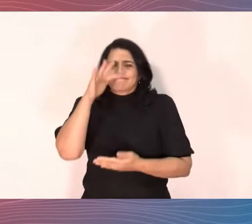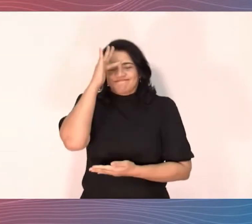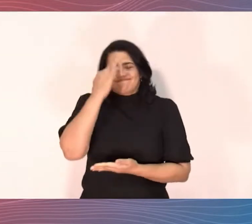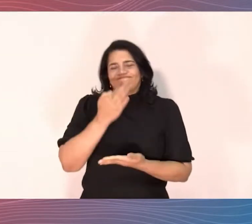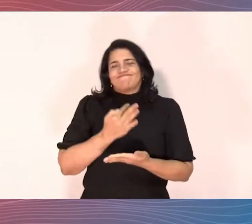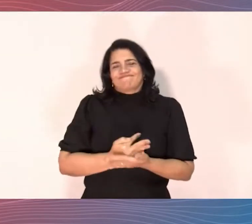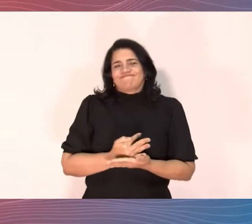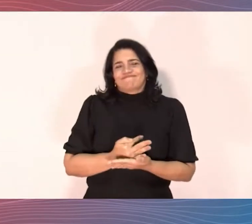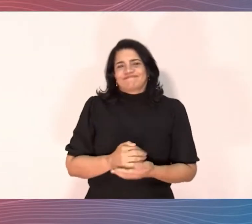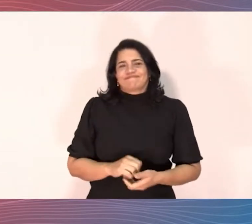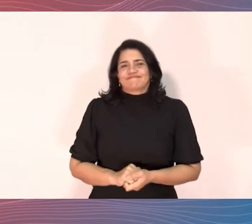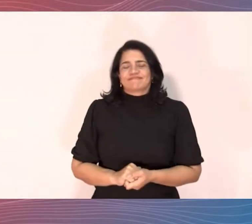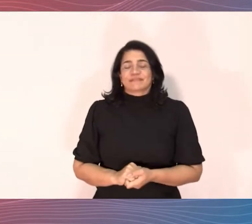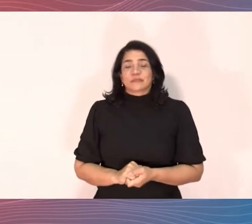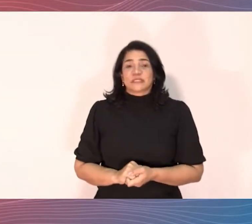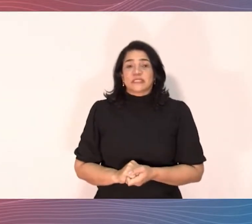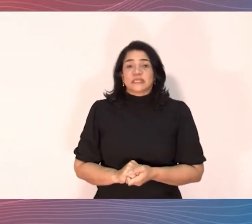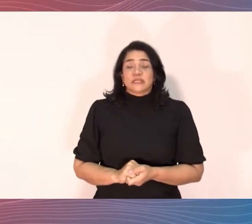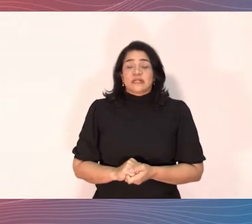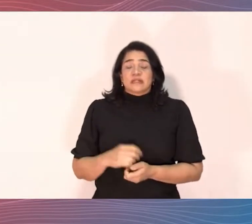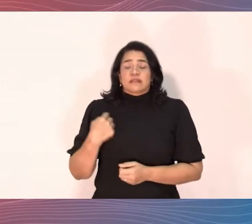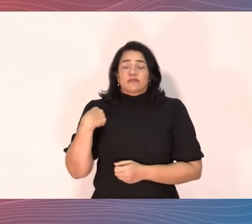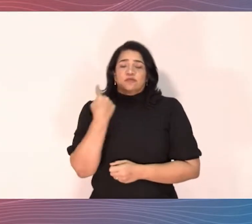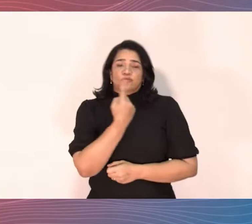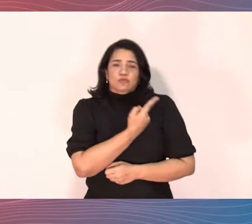E na bênção, irmãos, que nós recebemos,